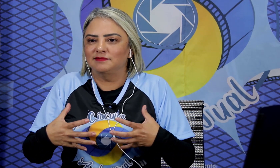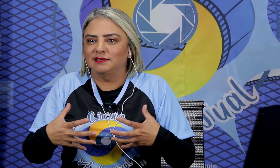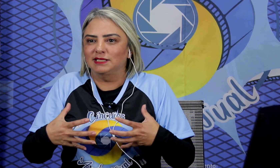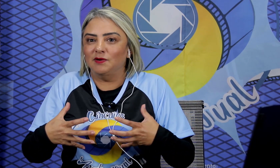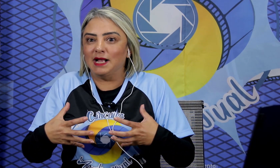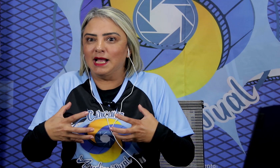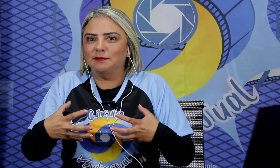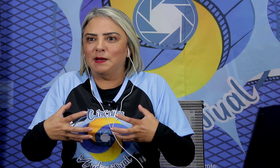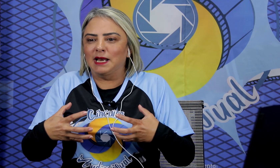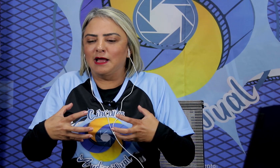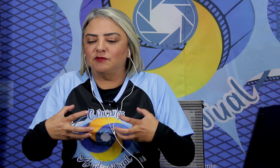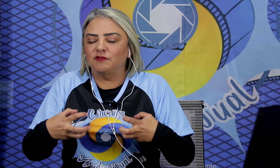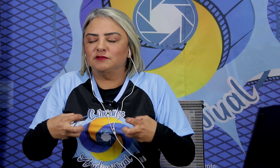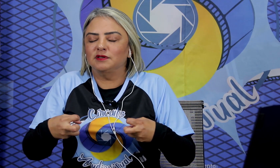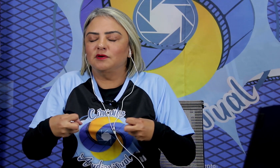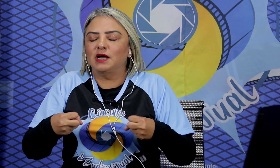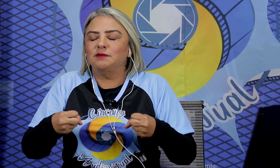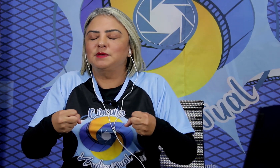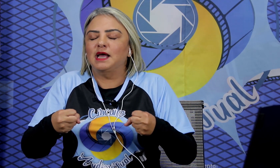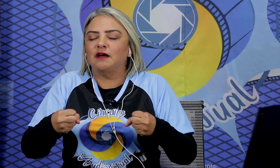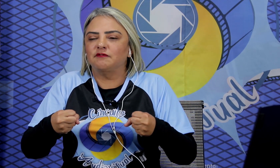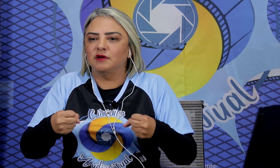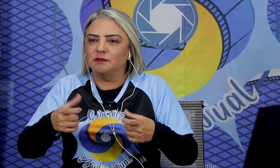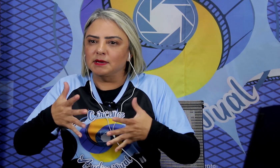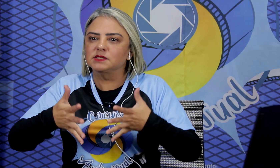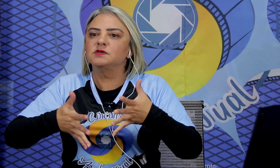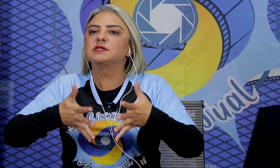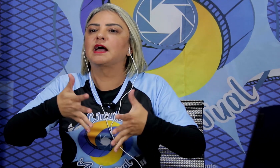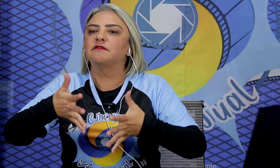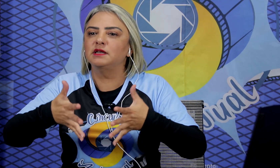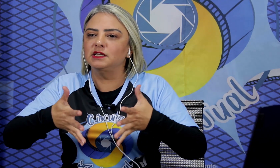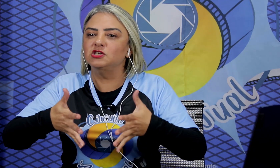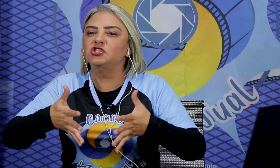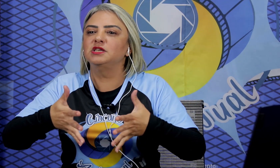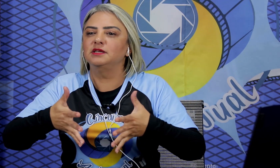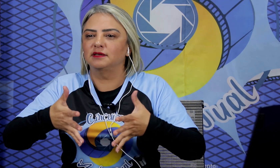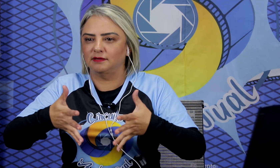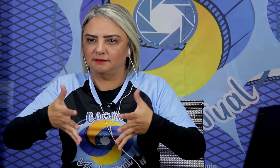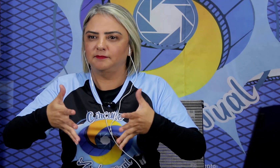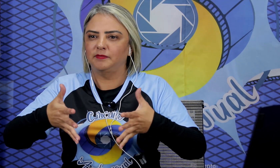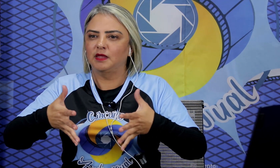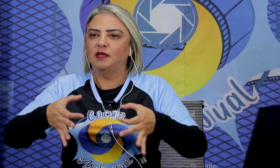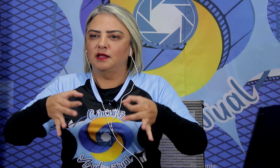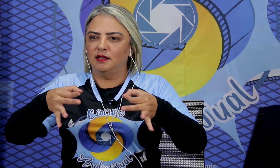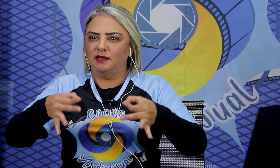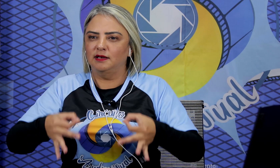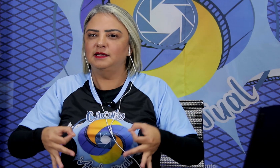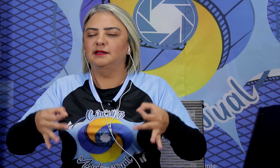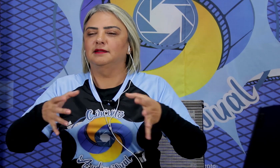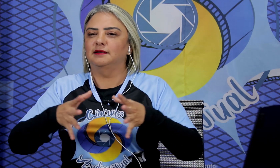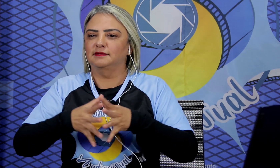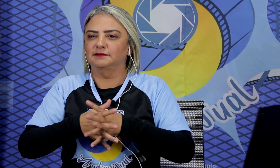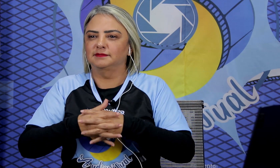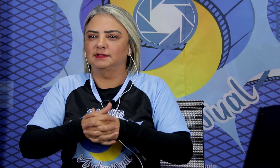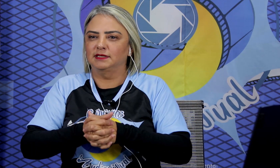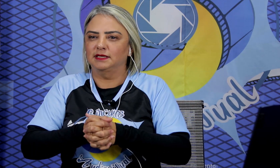Então, a cada palavra eu arrepiava, mas eu estava ali, digna, linda, mas